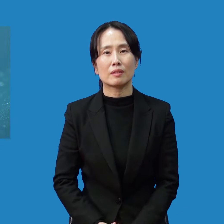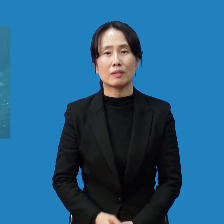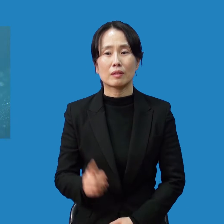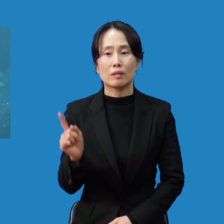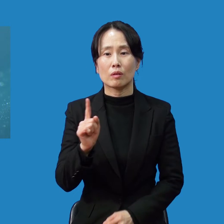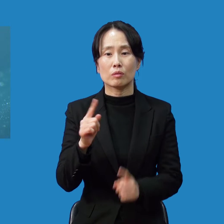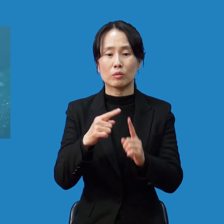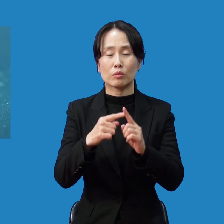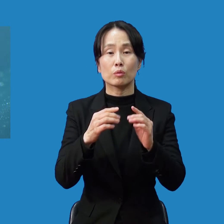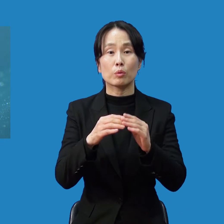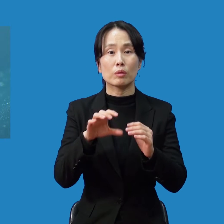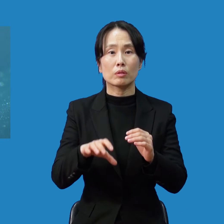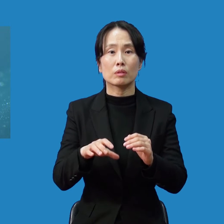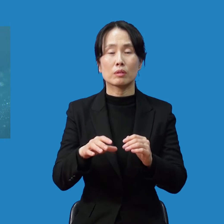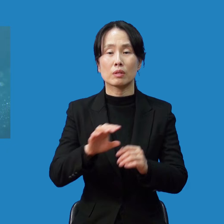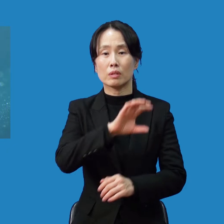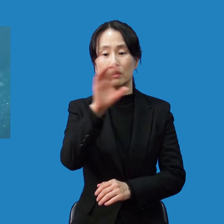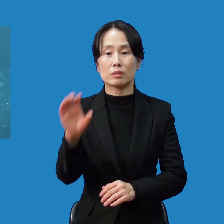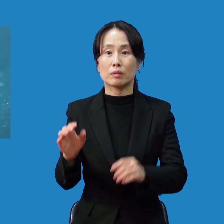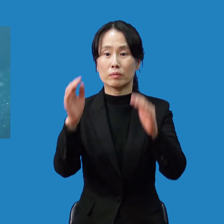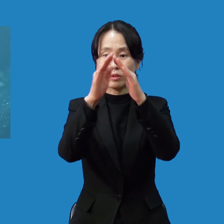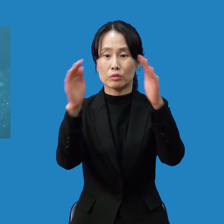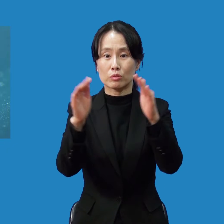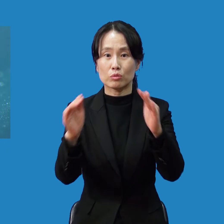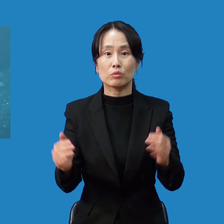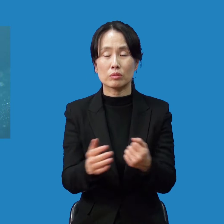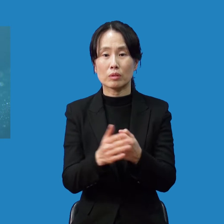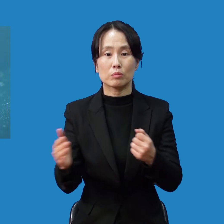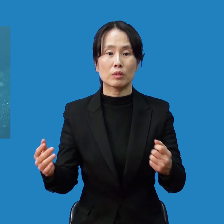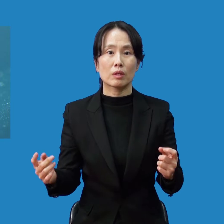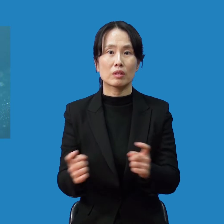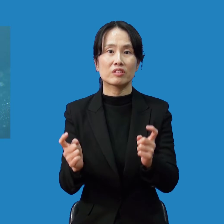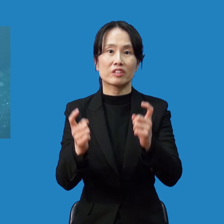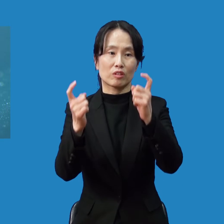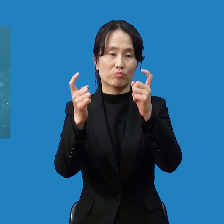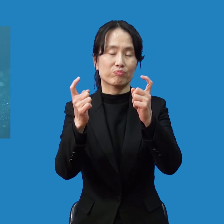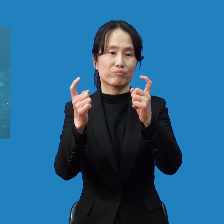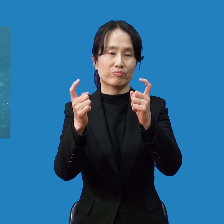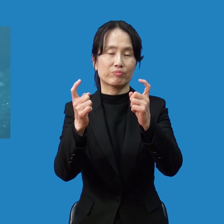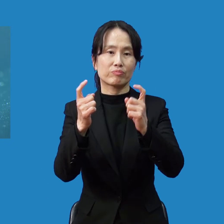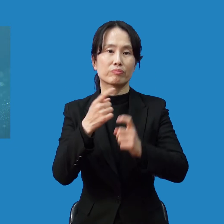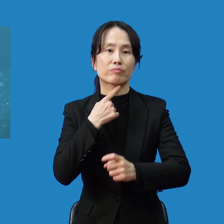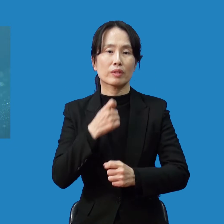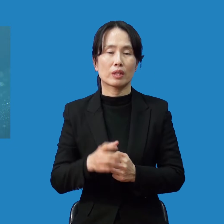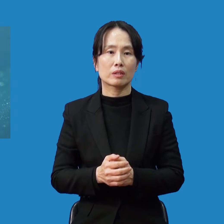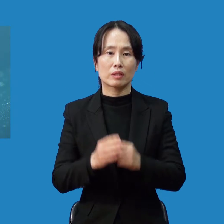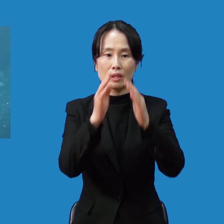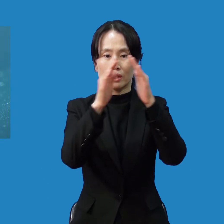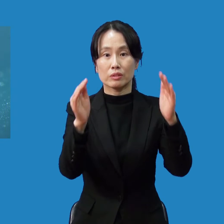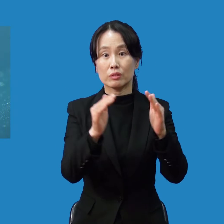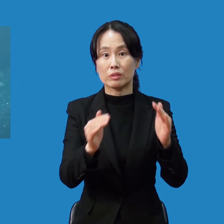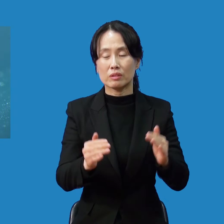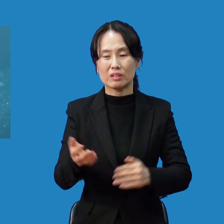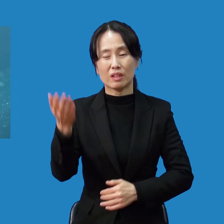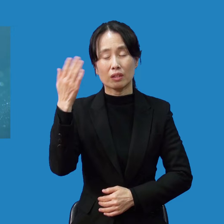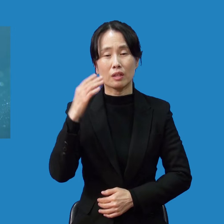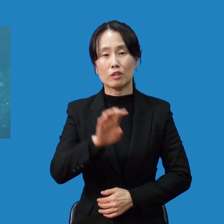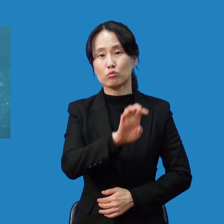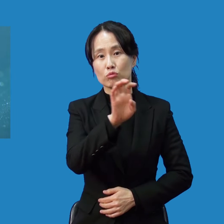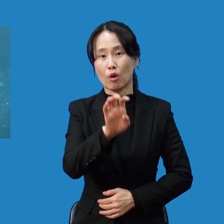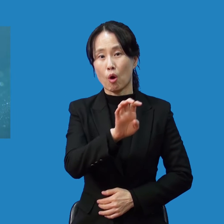교회는 크리스마스 트리 때문에 싸움이 일어났습니다. 트리는 옛날